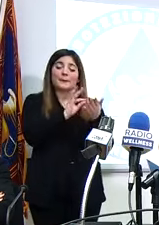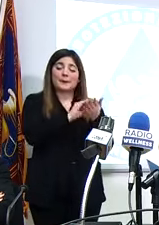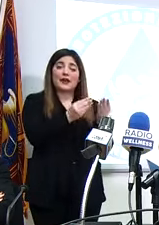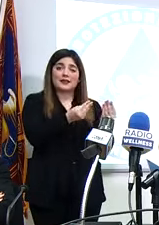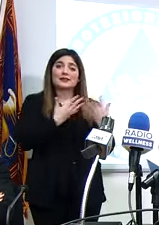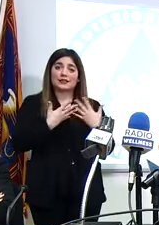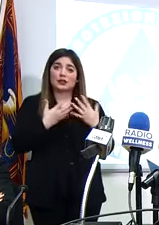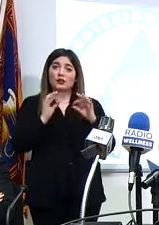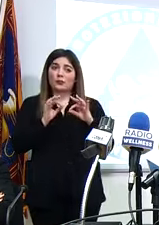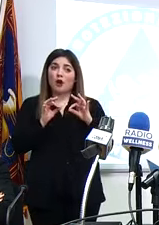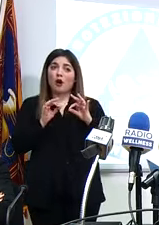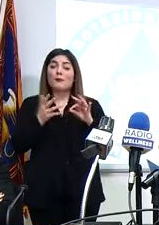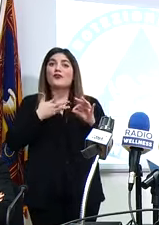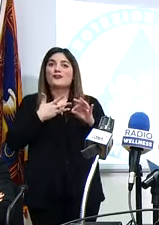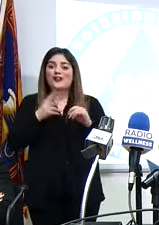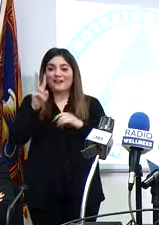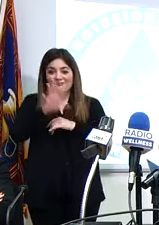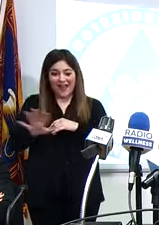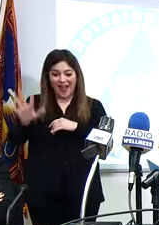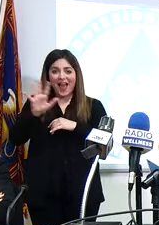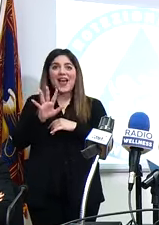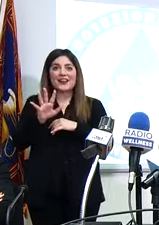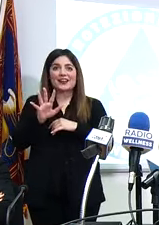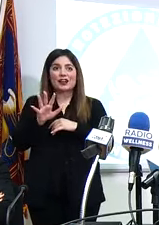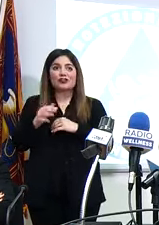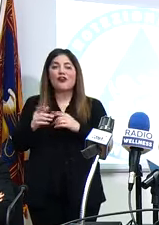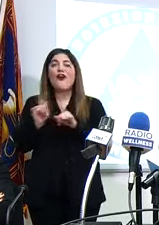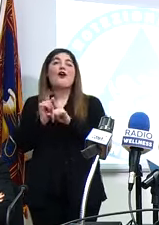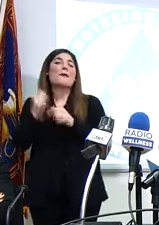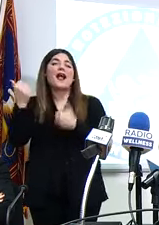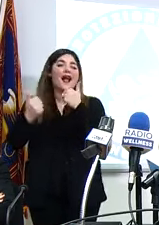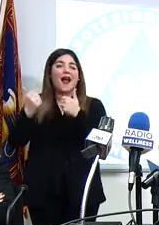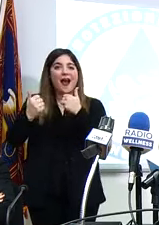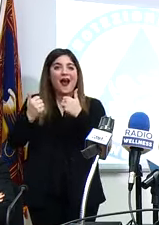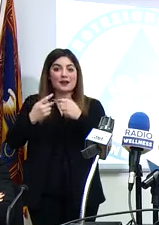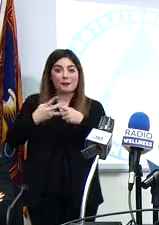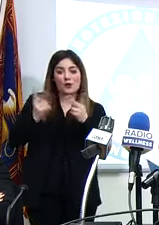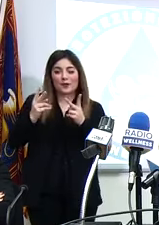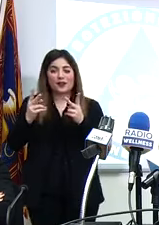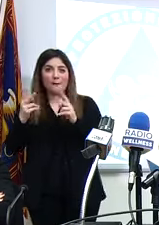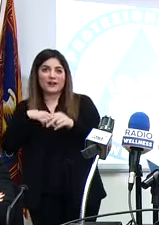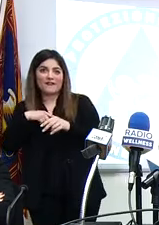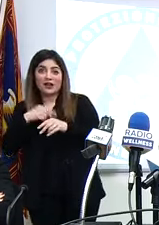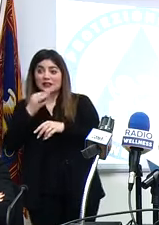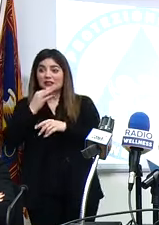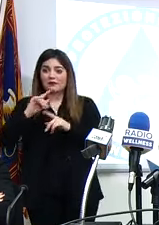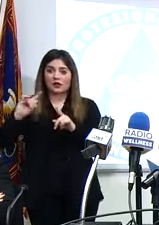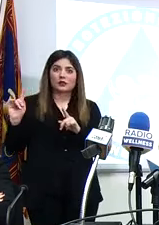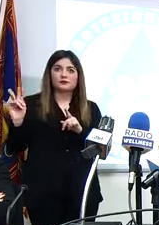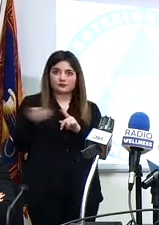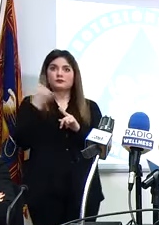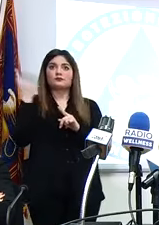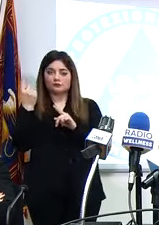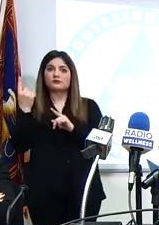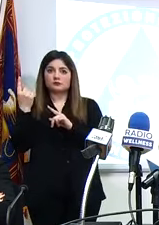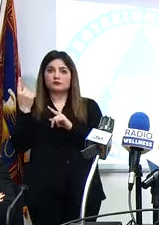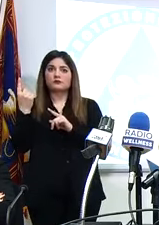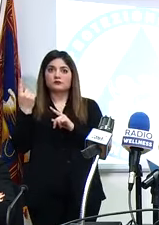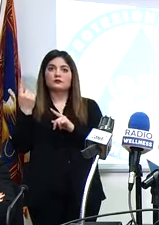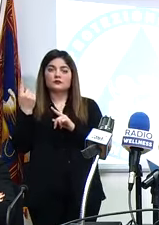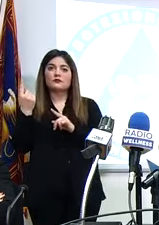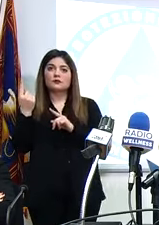hanno passato tutto per i pronto soccorsi, hanno ricoverato tutto in una fase in cui non avevano né dispositivi di protezione individuale,